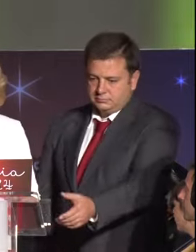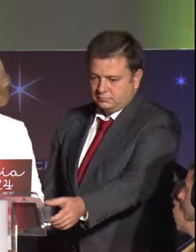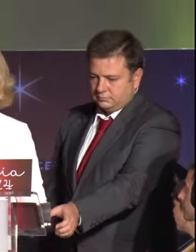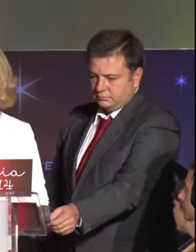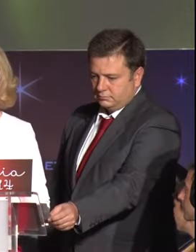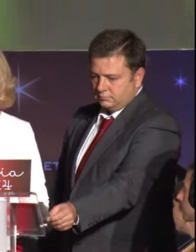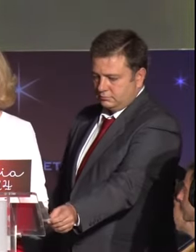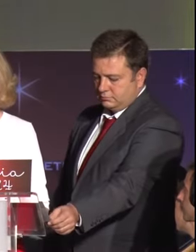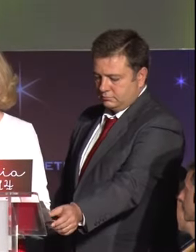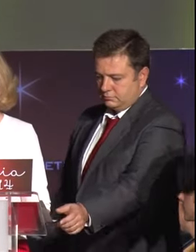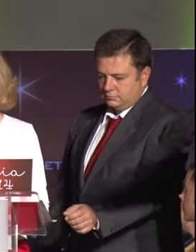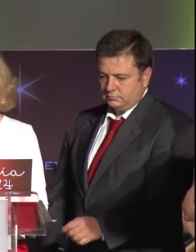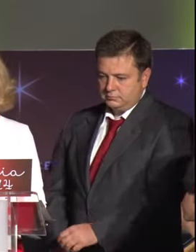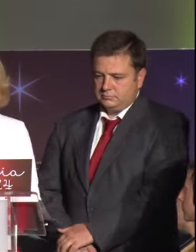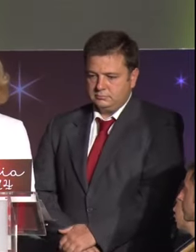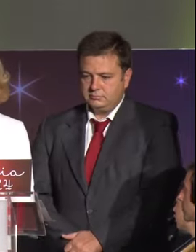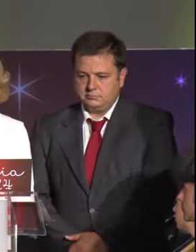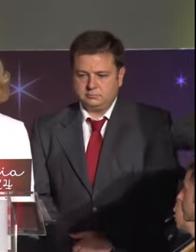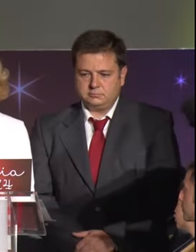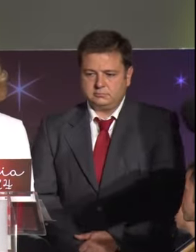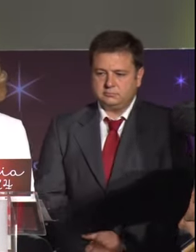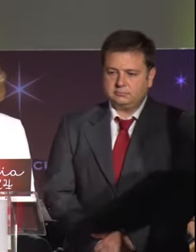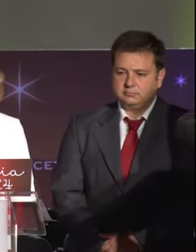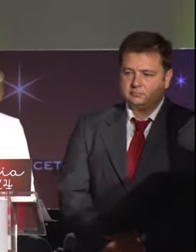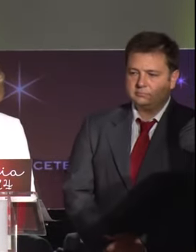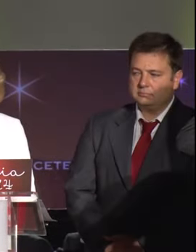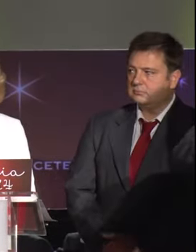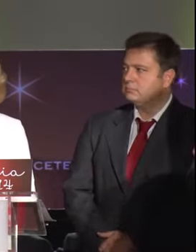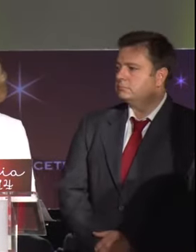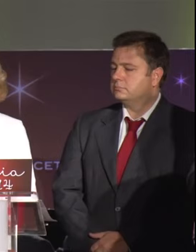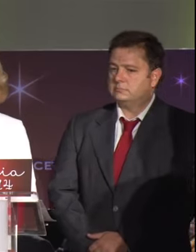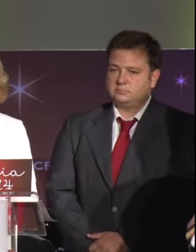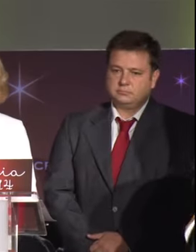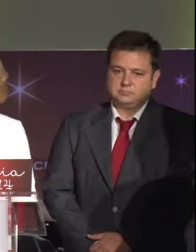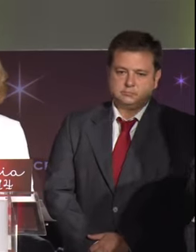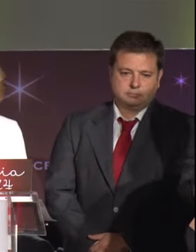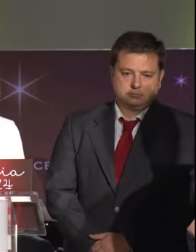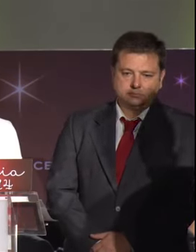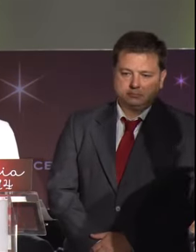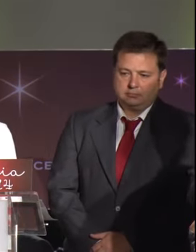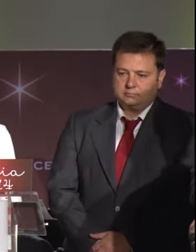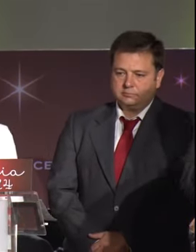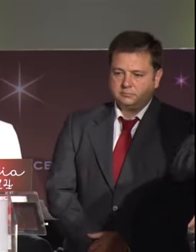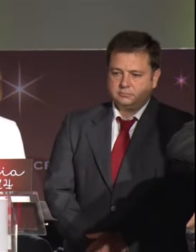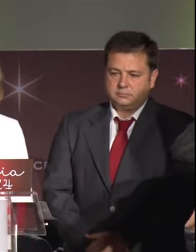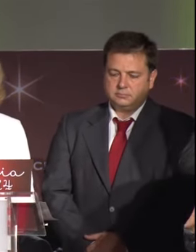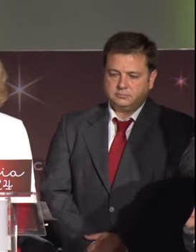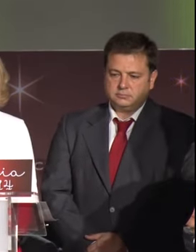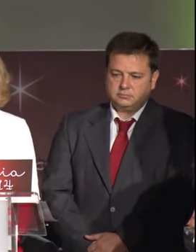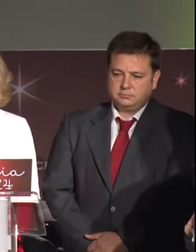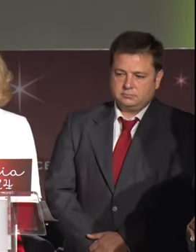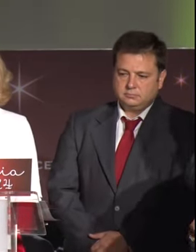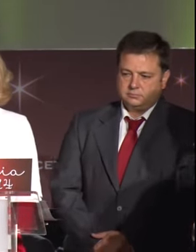Buenas noches, queridos amigos. Un año más, ya tenemos aquí la feria, nuestra feria.